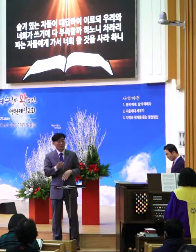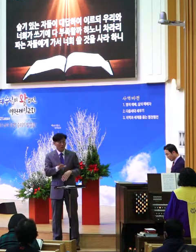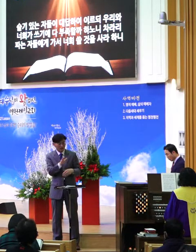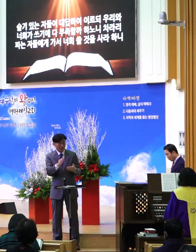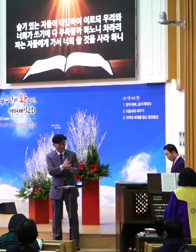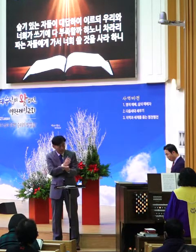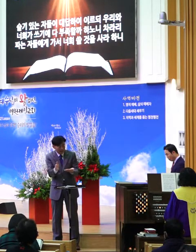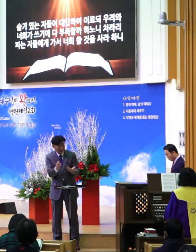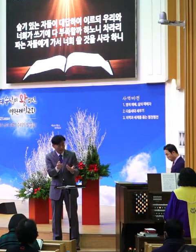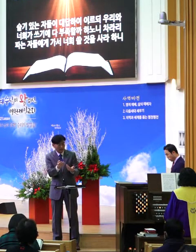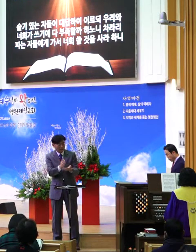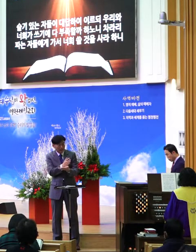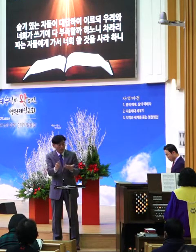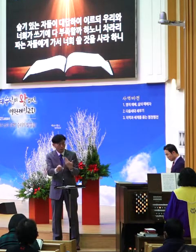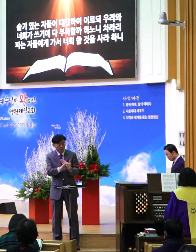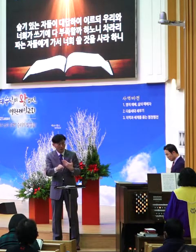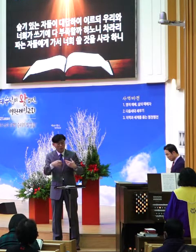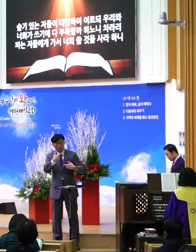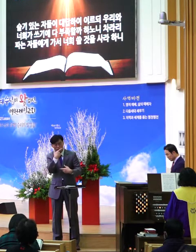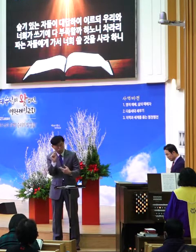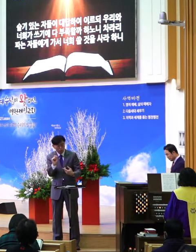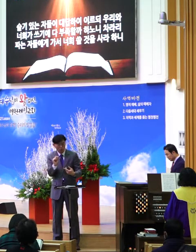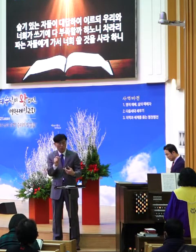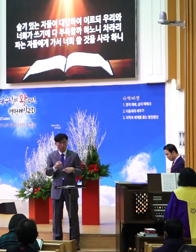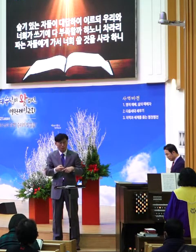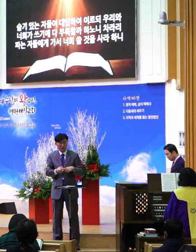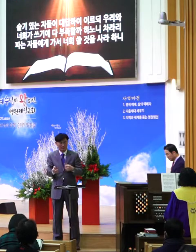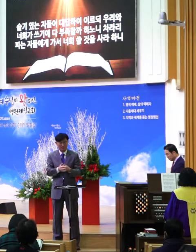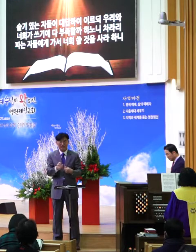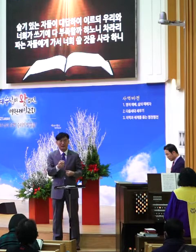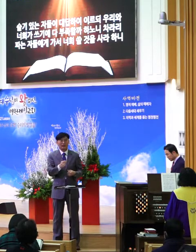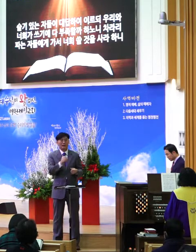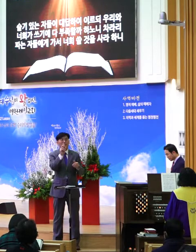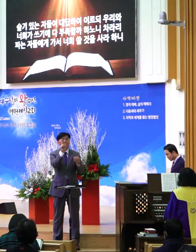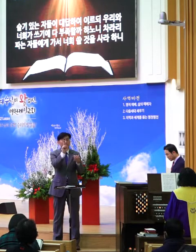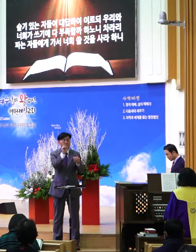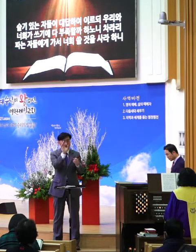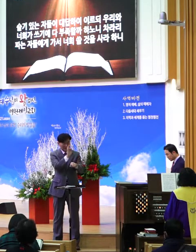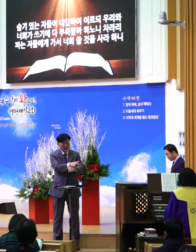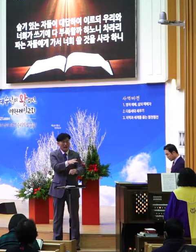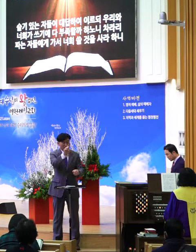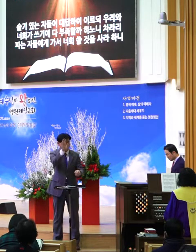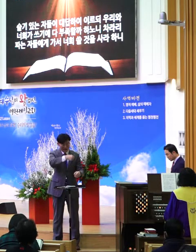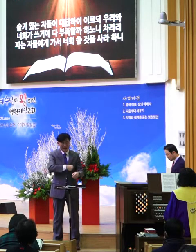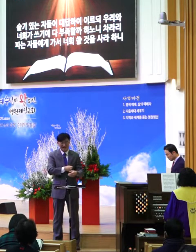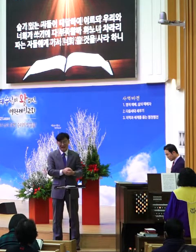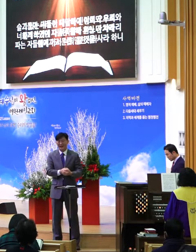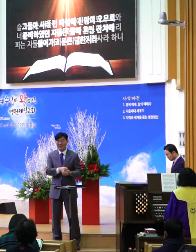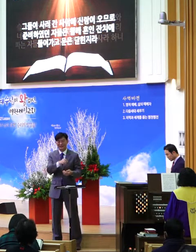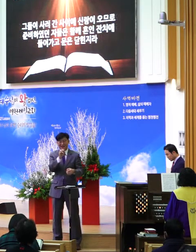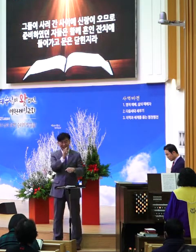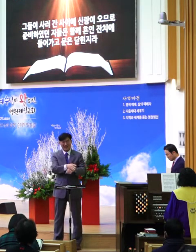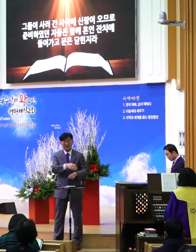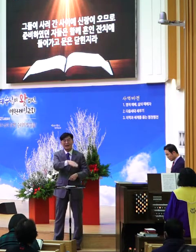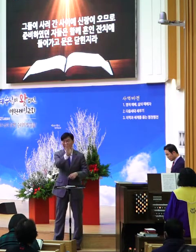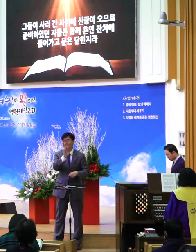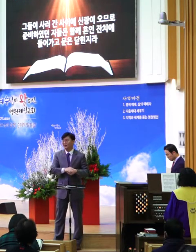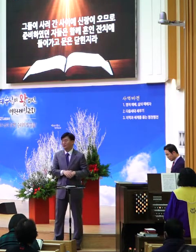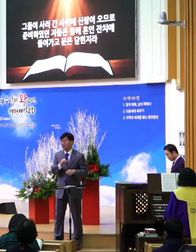너희가 쓰기에 다 부족할까 하노니 차라리 한 자들에게 가서 너희 쓸 것을 사라 하니 그들이